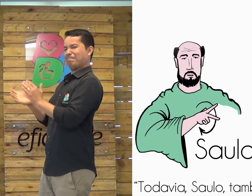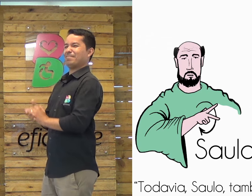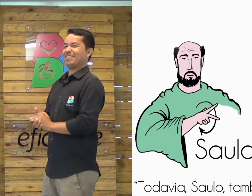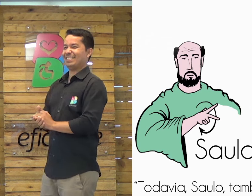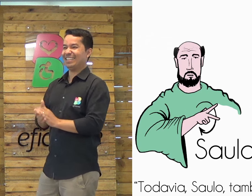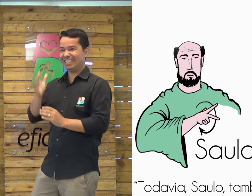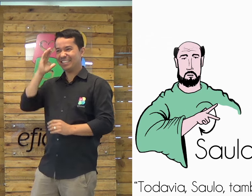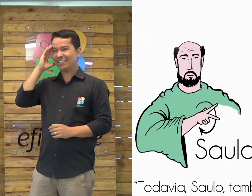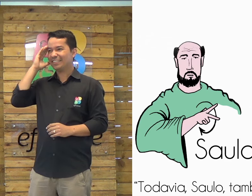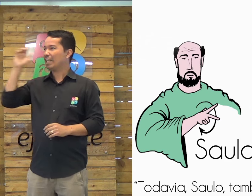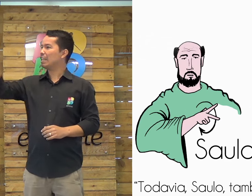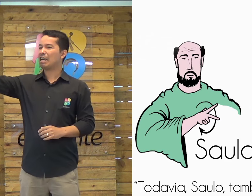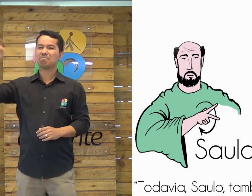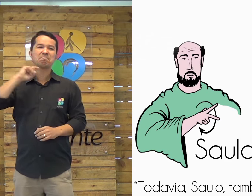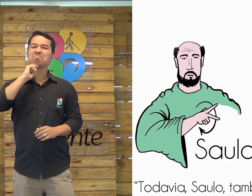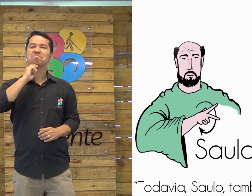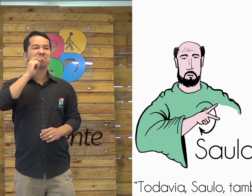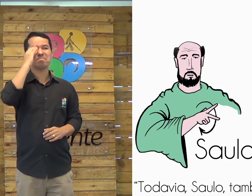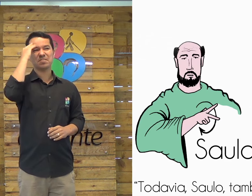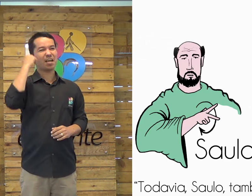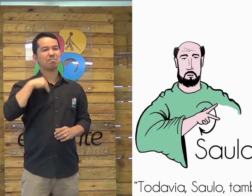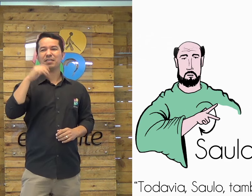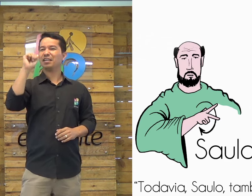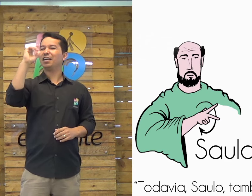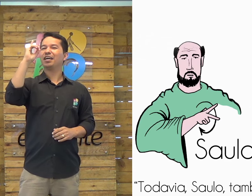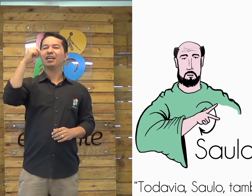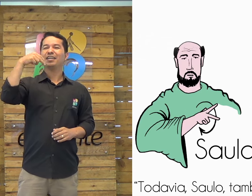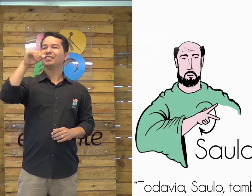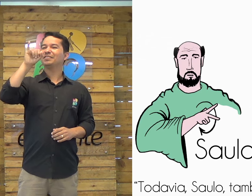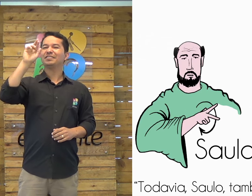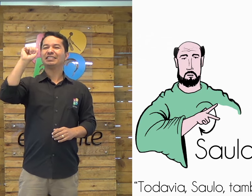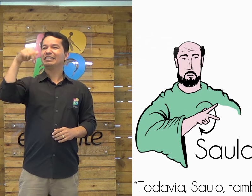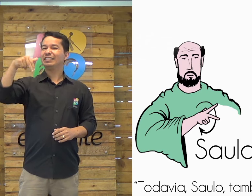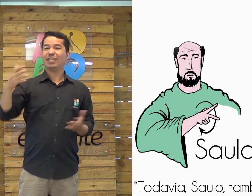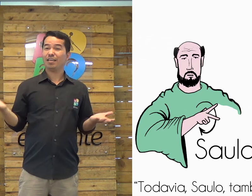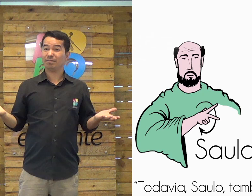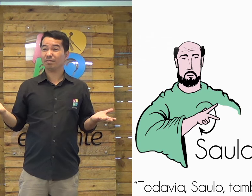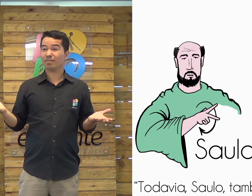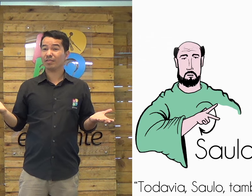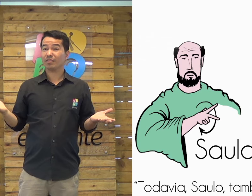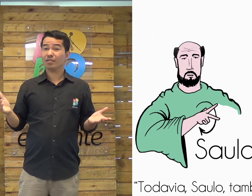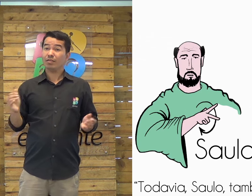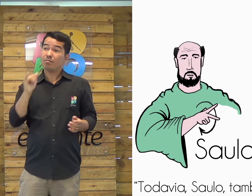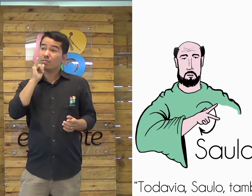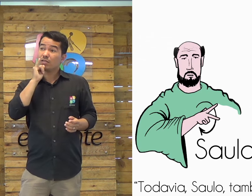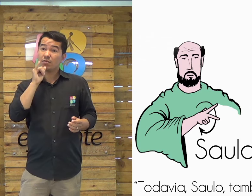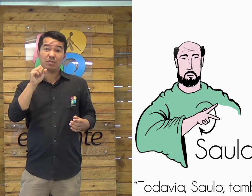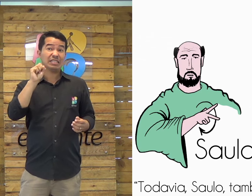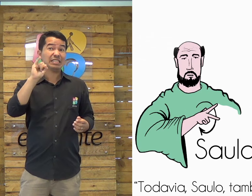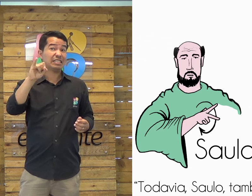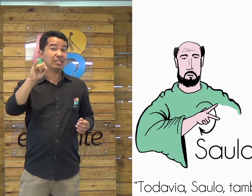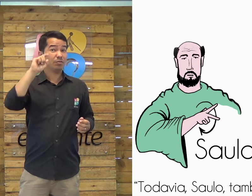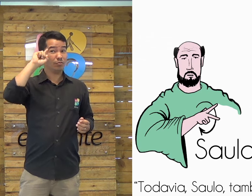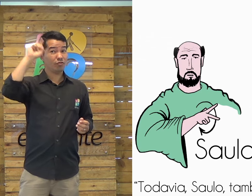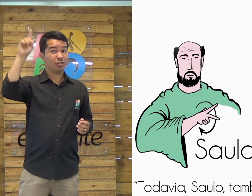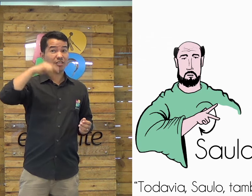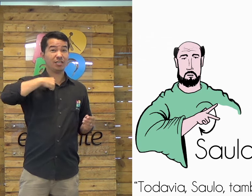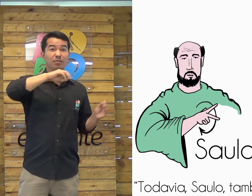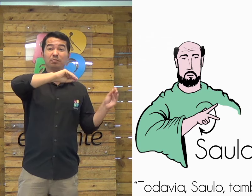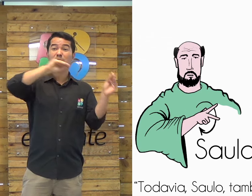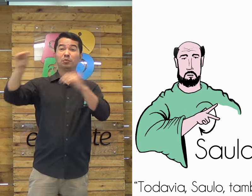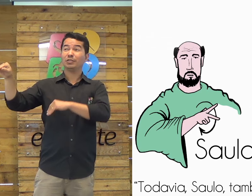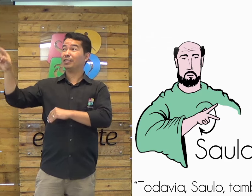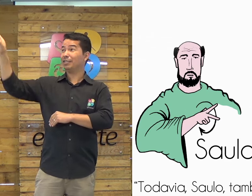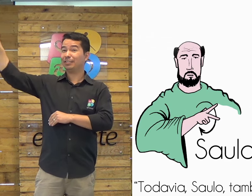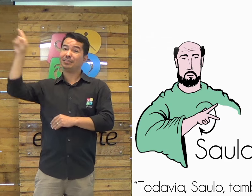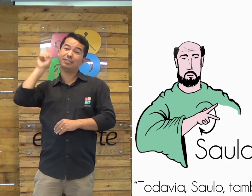Ah, também agradeci, né, por conhecer. Mas eu não sei falar meu nome. Adoniran é um nome meio complicado. Por